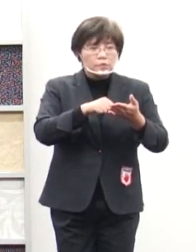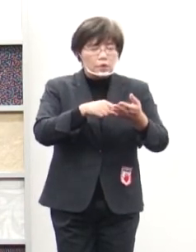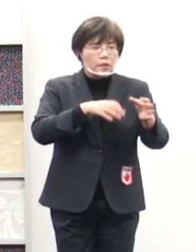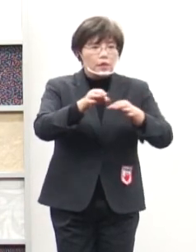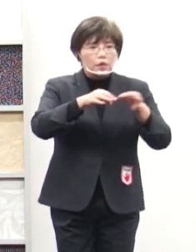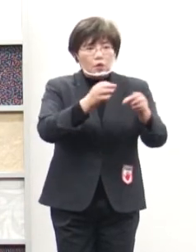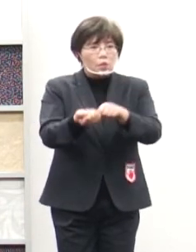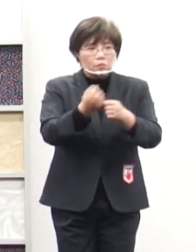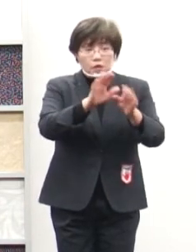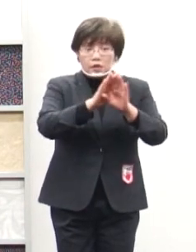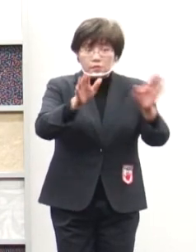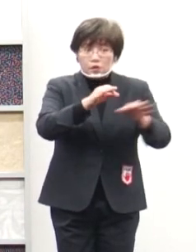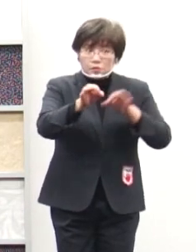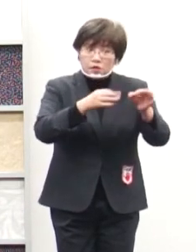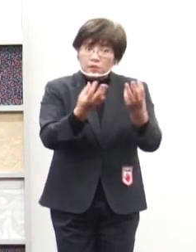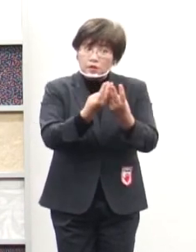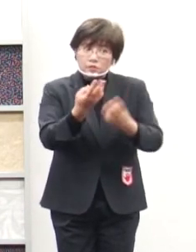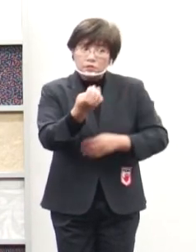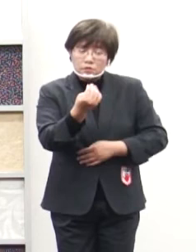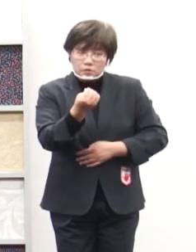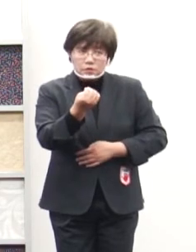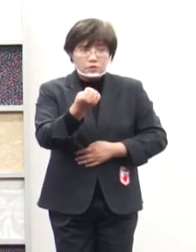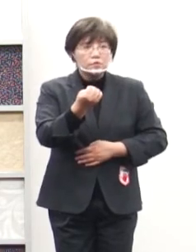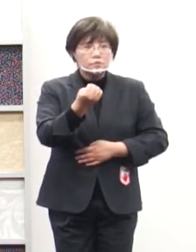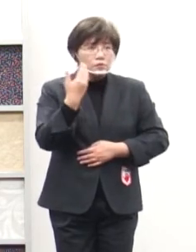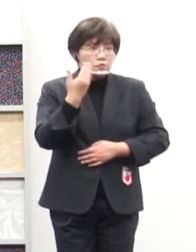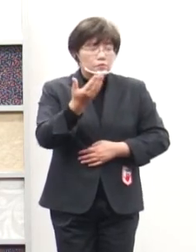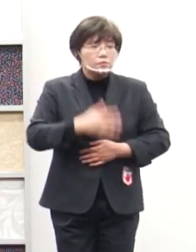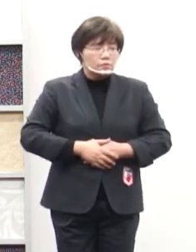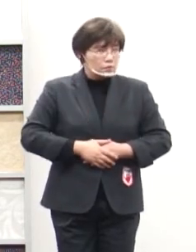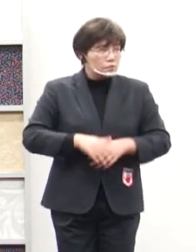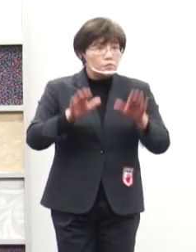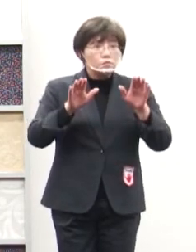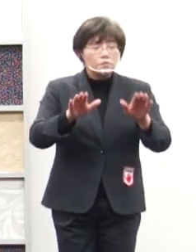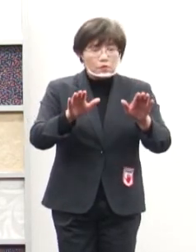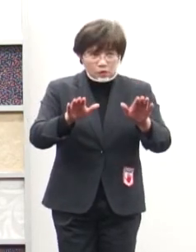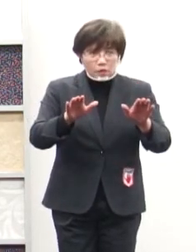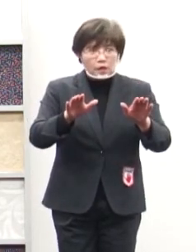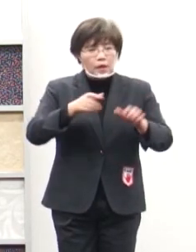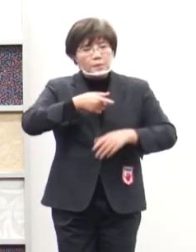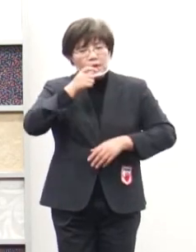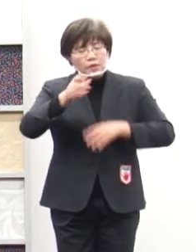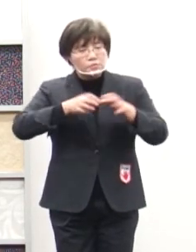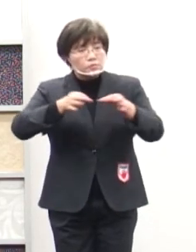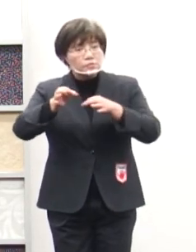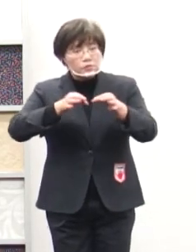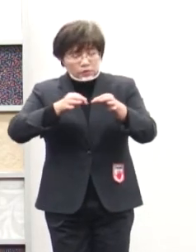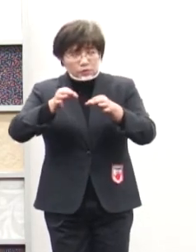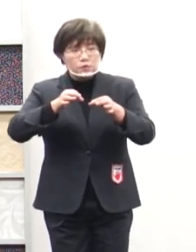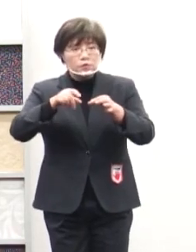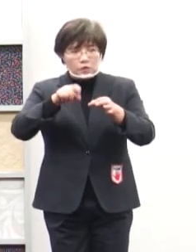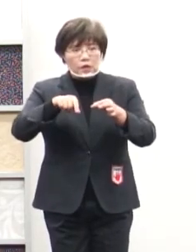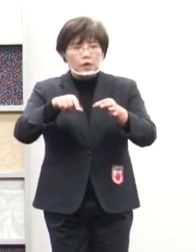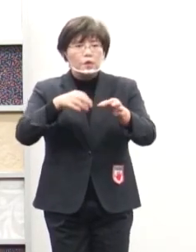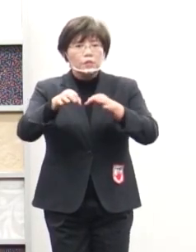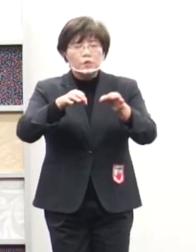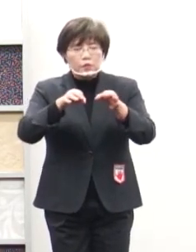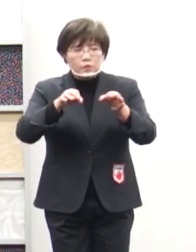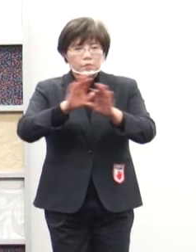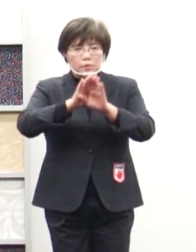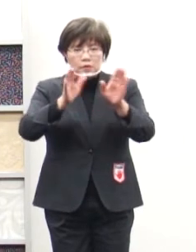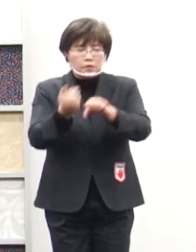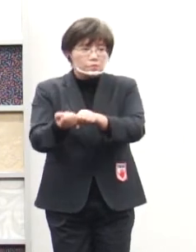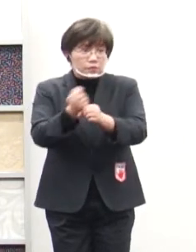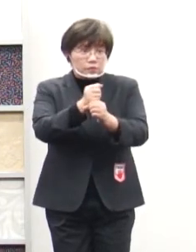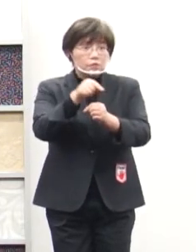現在 非常客ですけど、現在個別会場のバー・スナックの会員件数は434件で